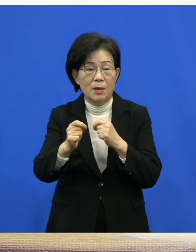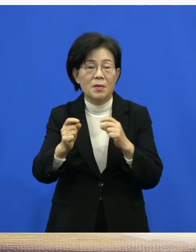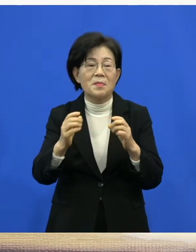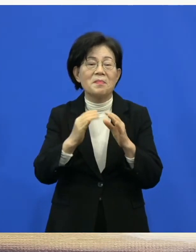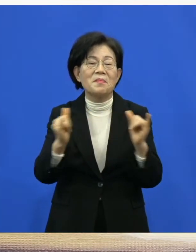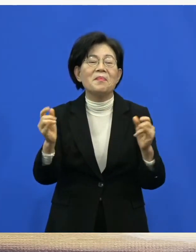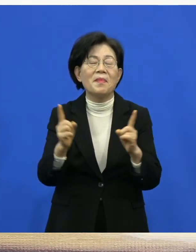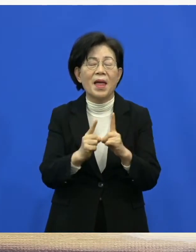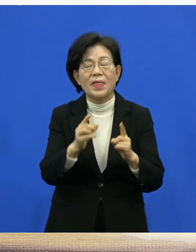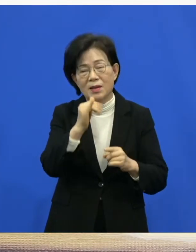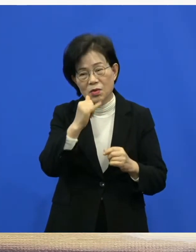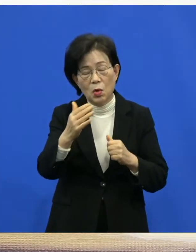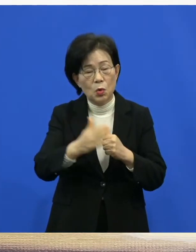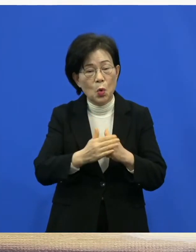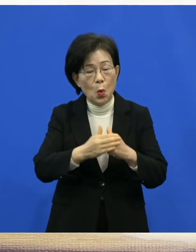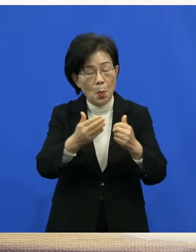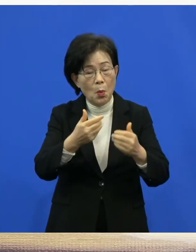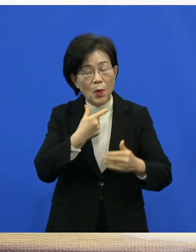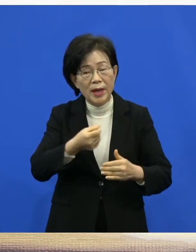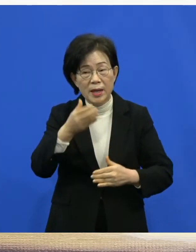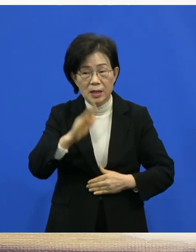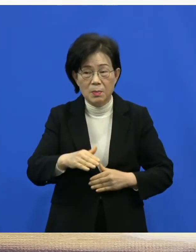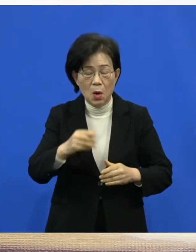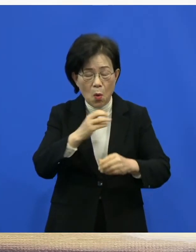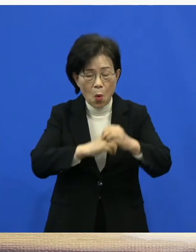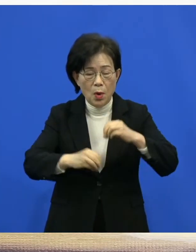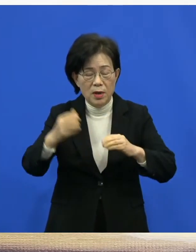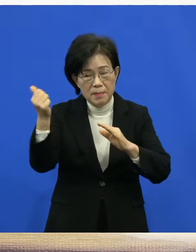도움 받으려고 하다 더 낭패를 납니다.